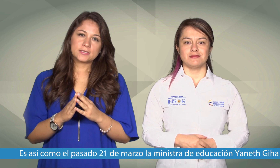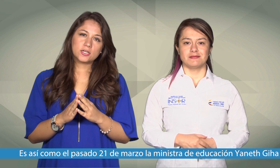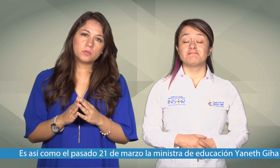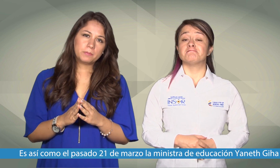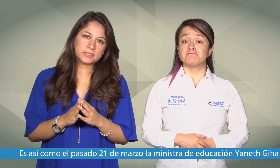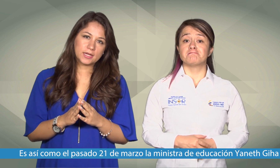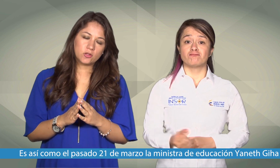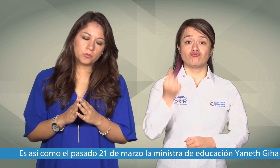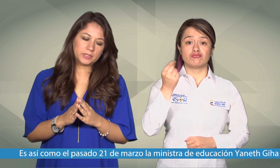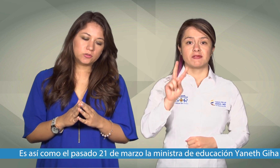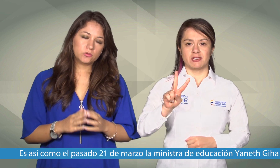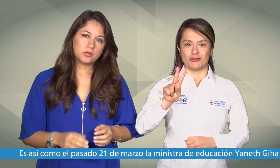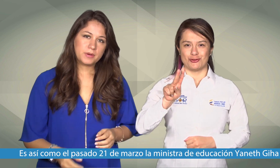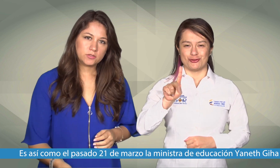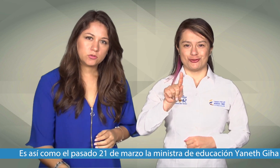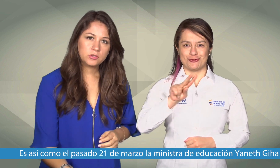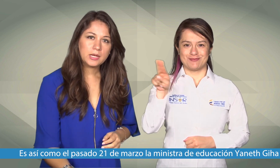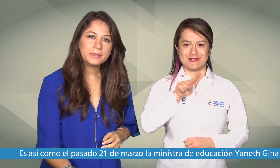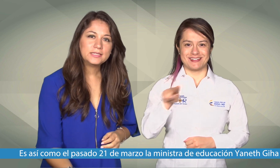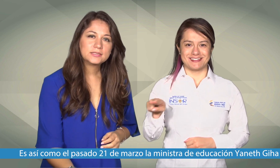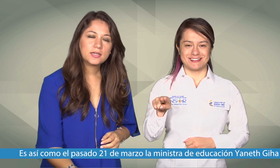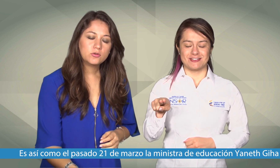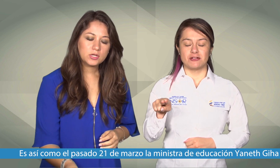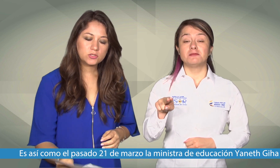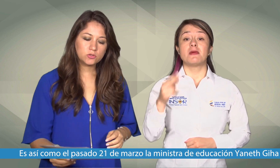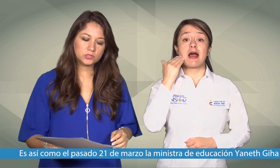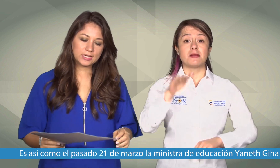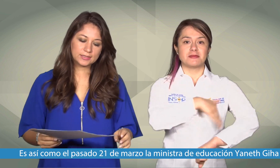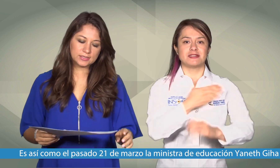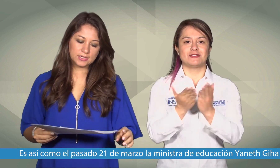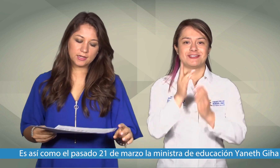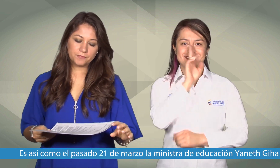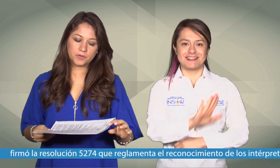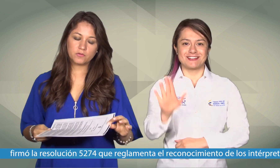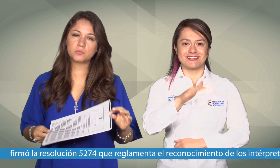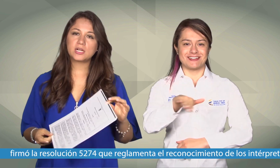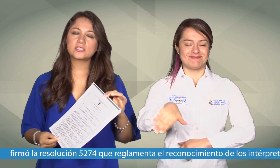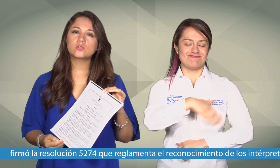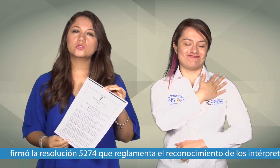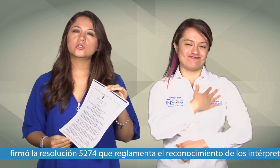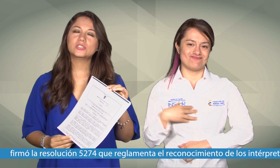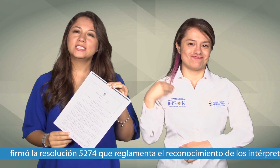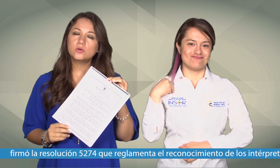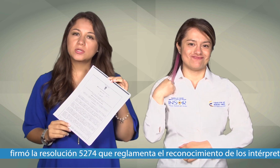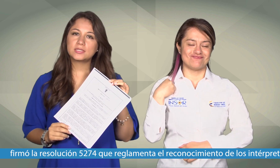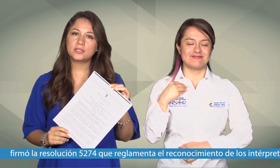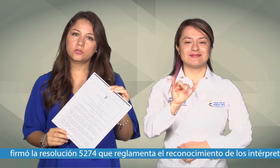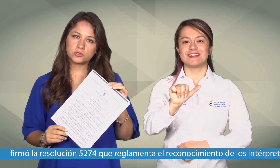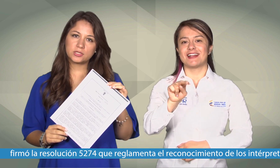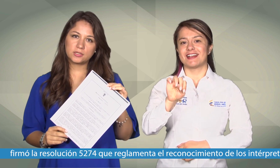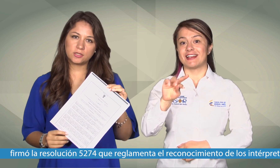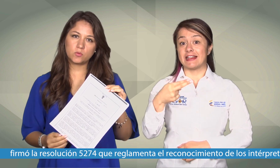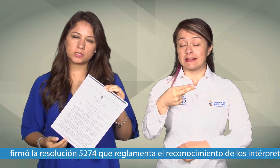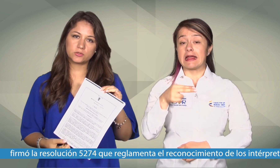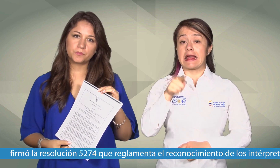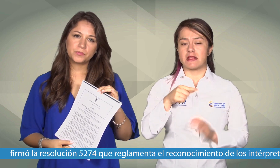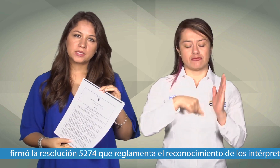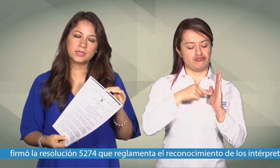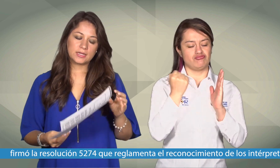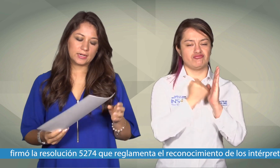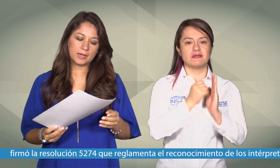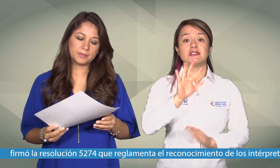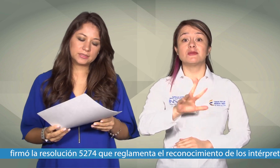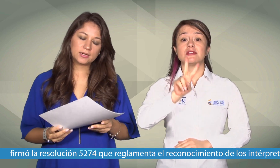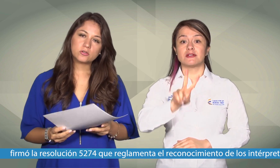Es así como el pasado 21 de marzo, la Ministra de Educación, Janet Yeehan, firmó la resolución 5274,